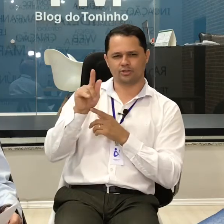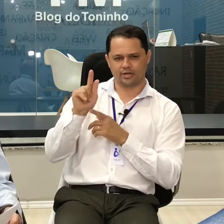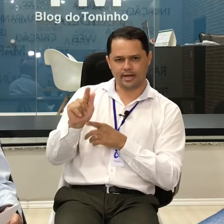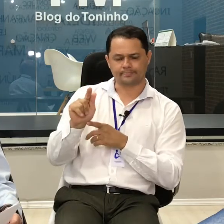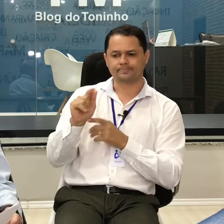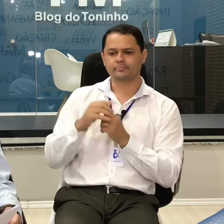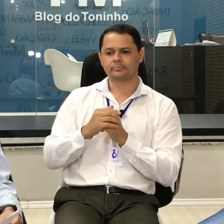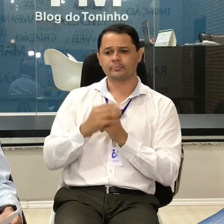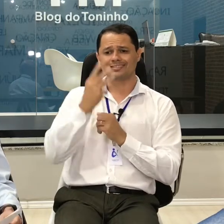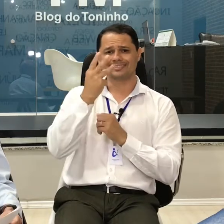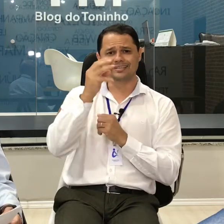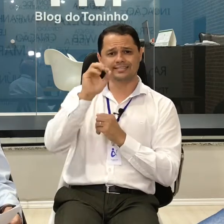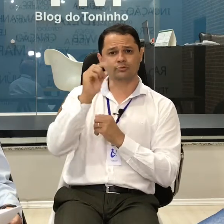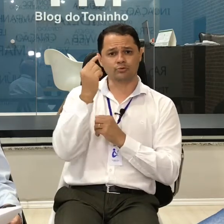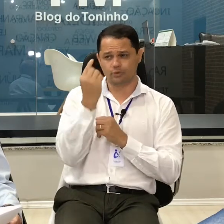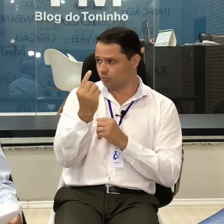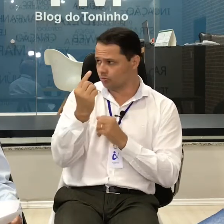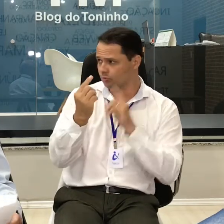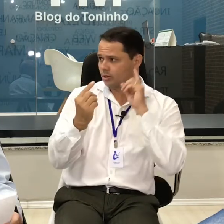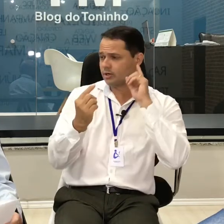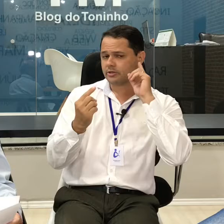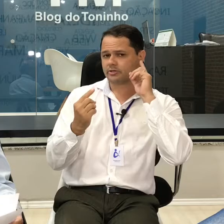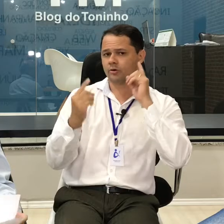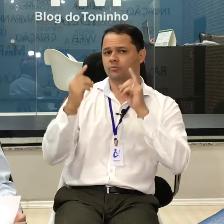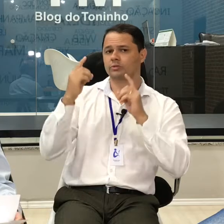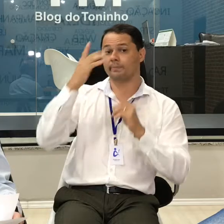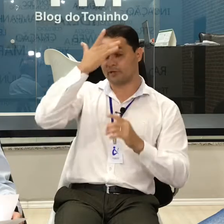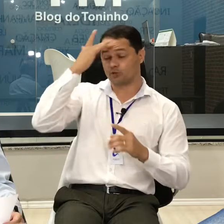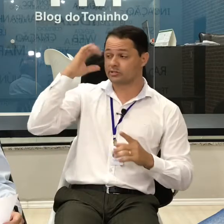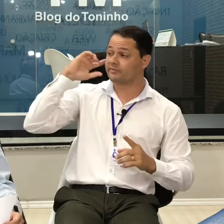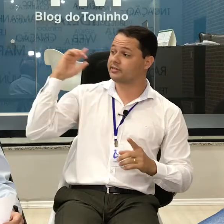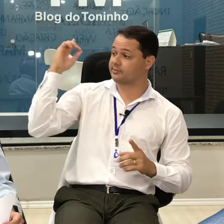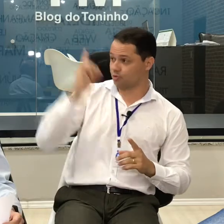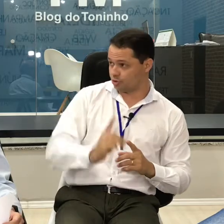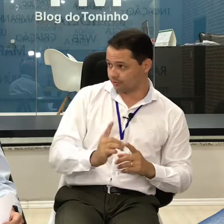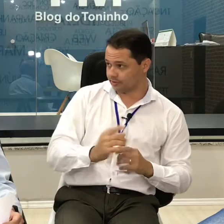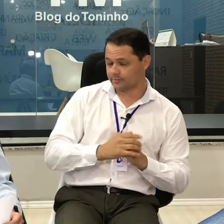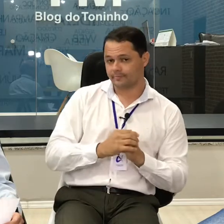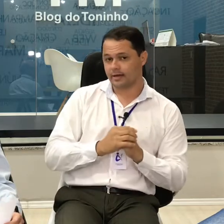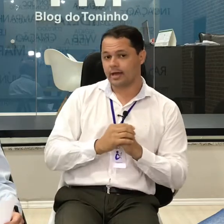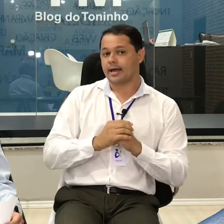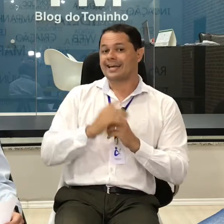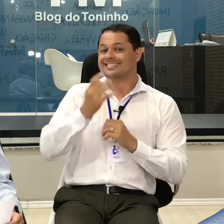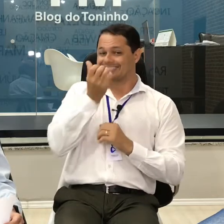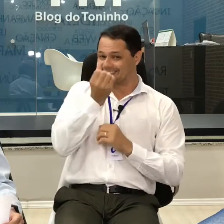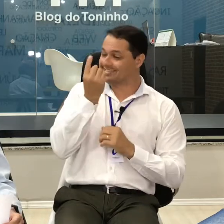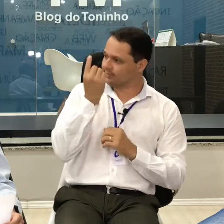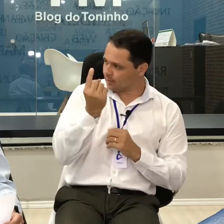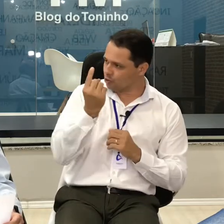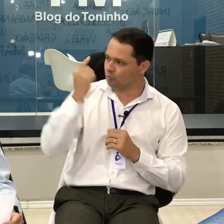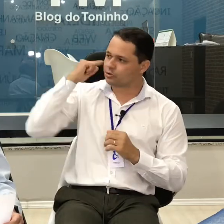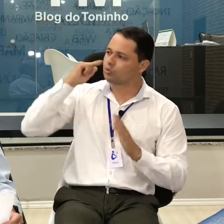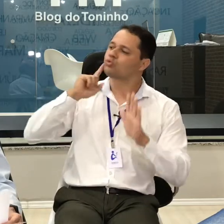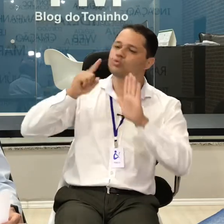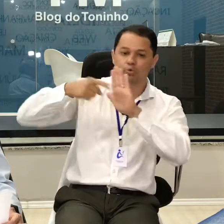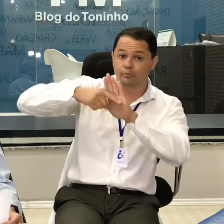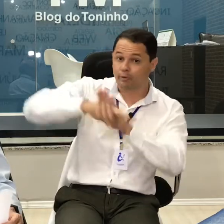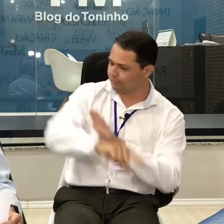IBGE, 301 são pessoas deficientes auditivas. 61 são surdos